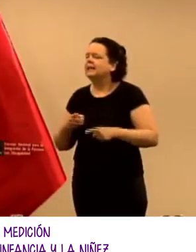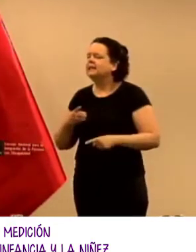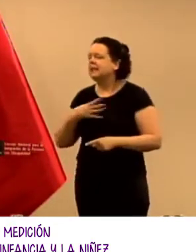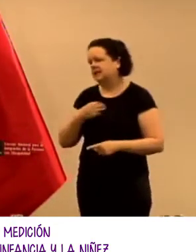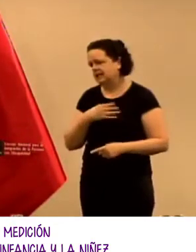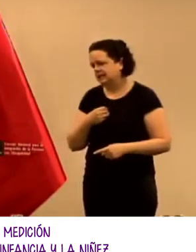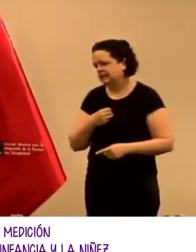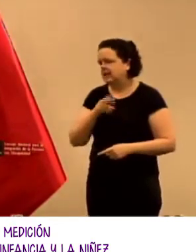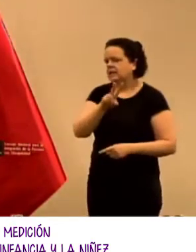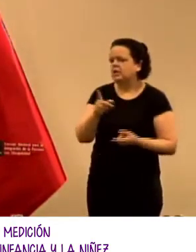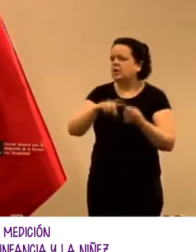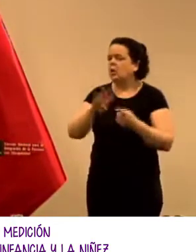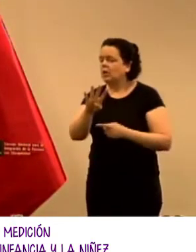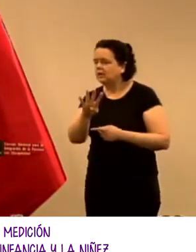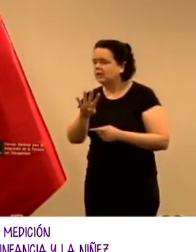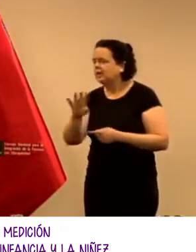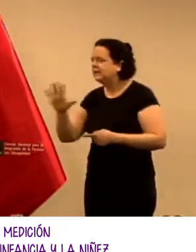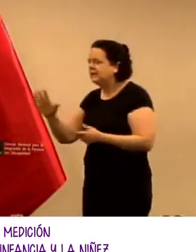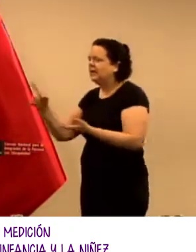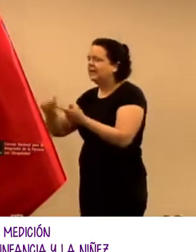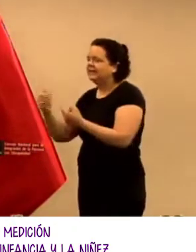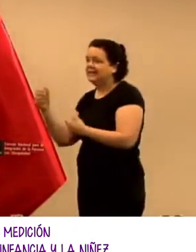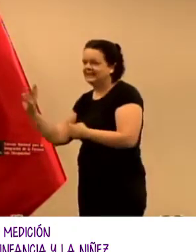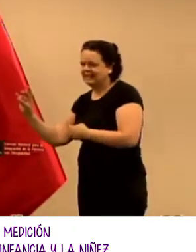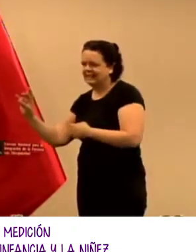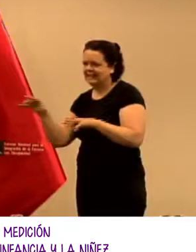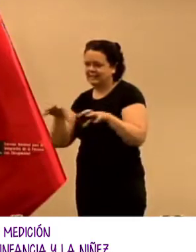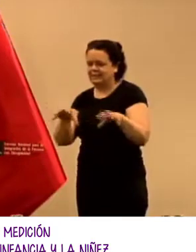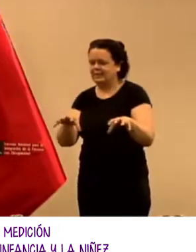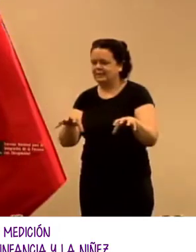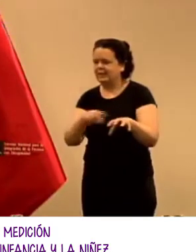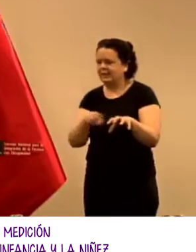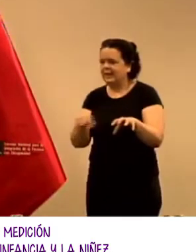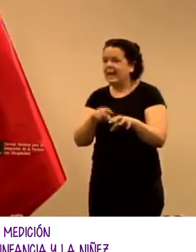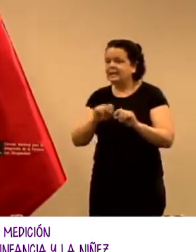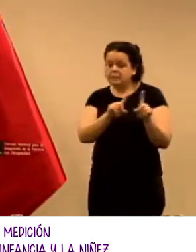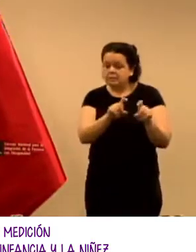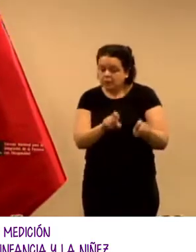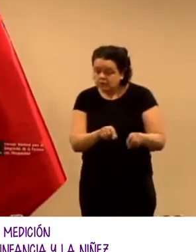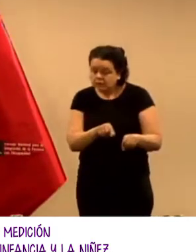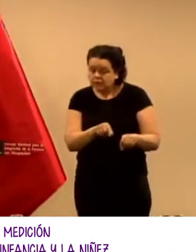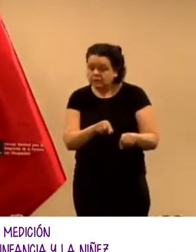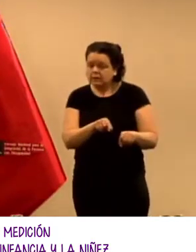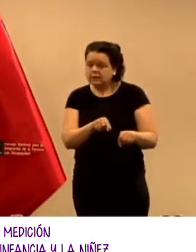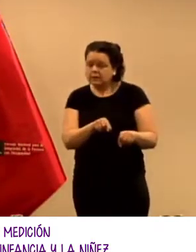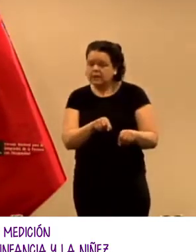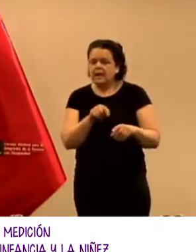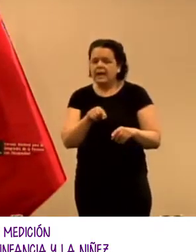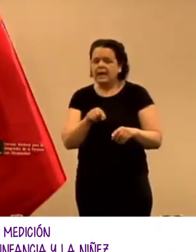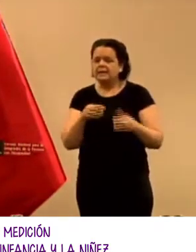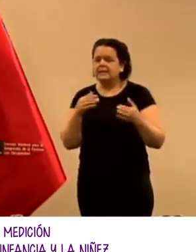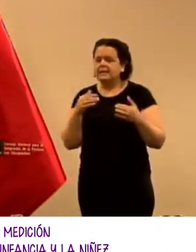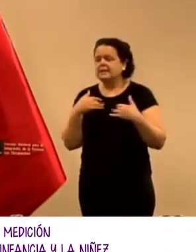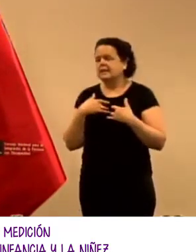niños de 2 a 4 años y otro para 5 a 17. Estos módulos, las preguntas de esos módulos están contenidas